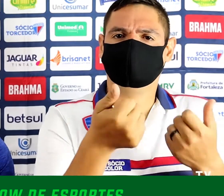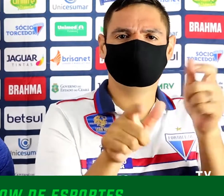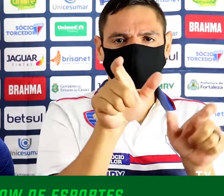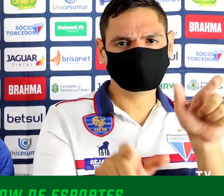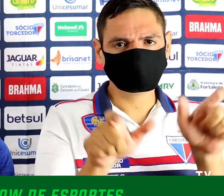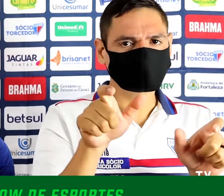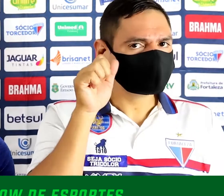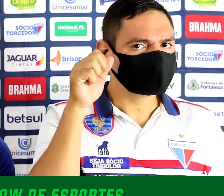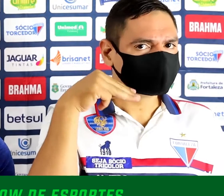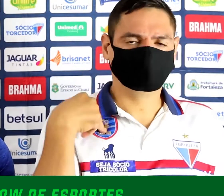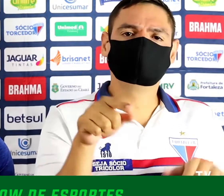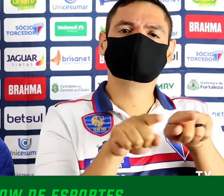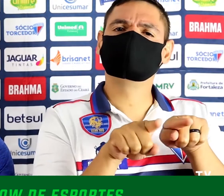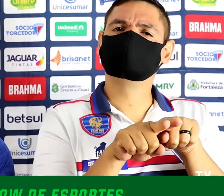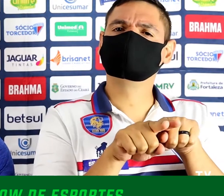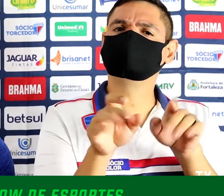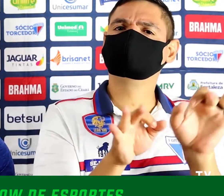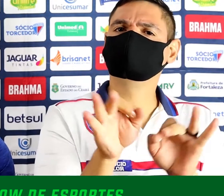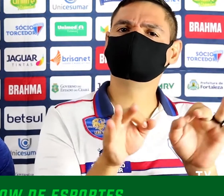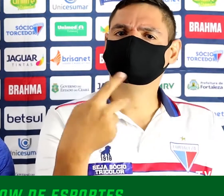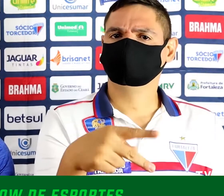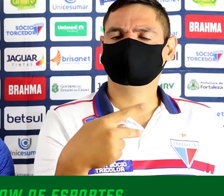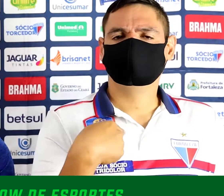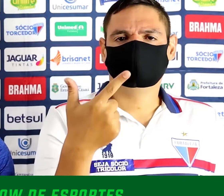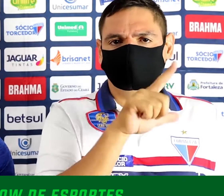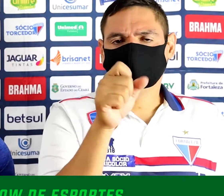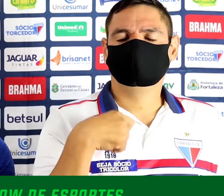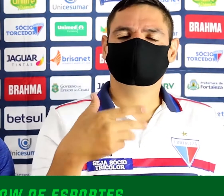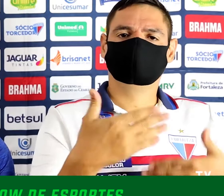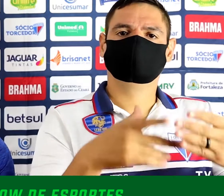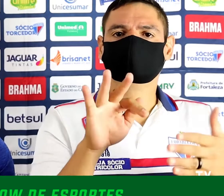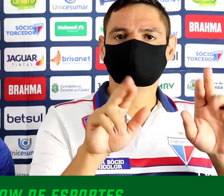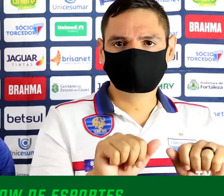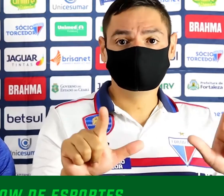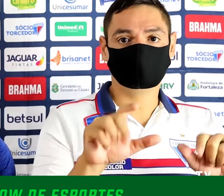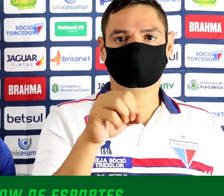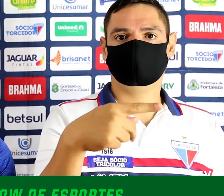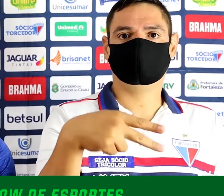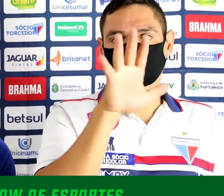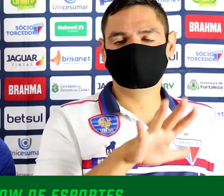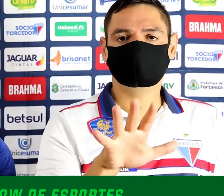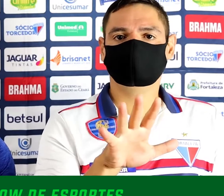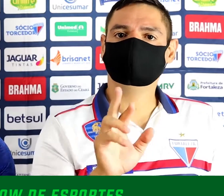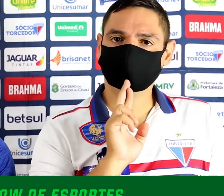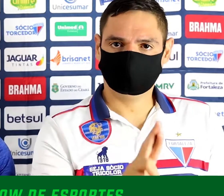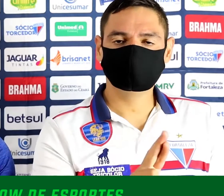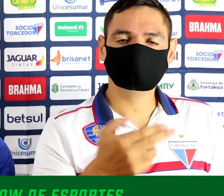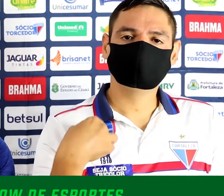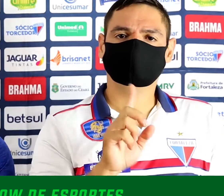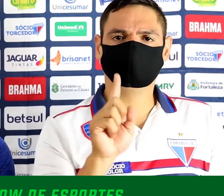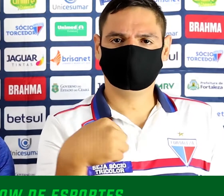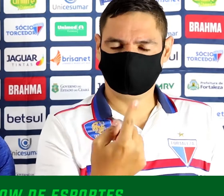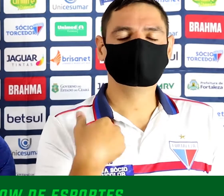técnico Edson Moreira pretendem fazer para frear o time baiano e garantir a vaga para a final da Copa do Nordeste. Bom, a gente sabe que é um jogo difícil, a